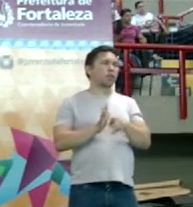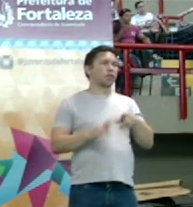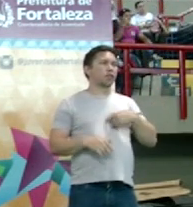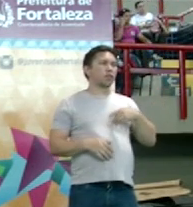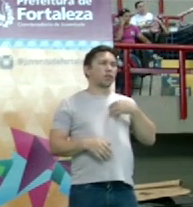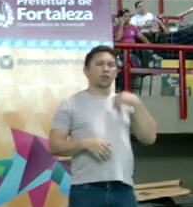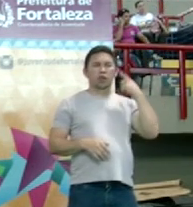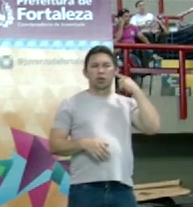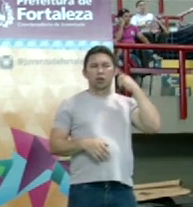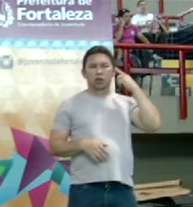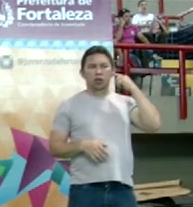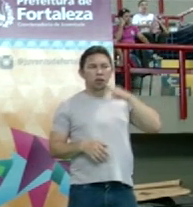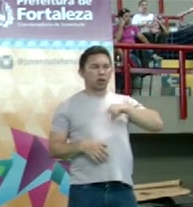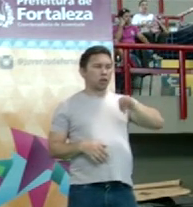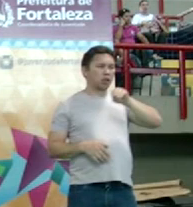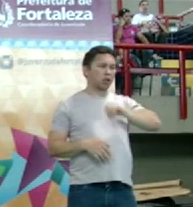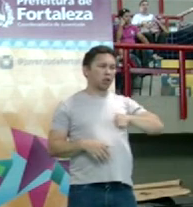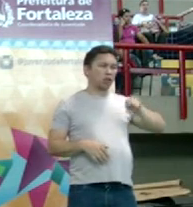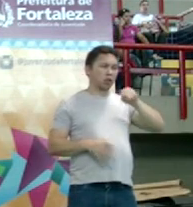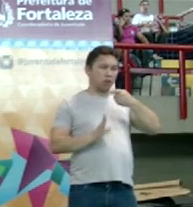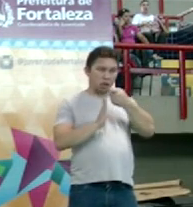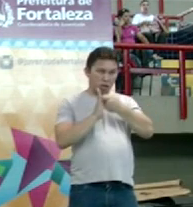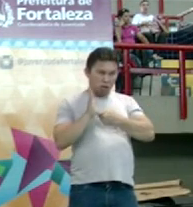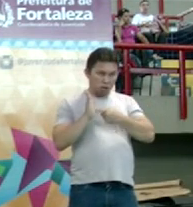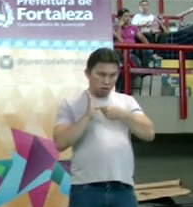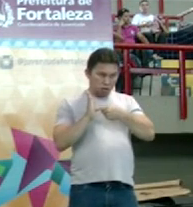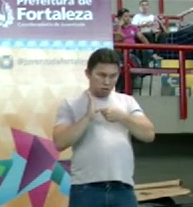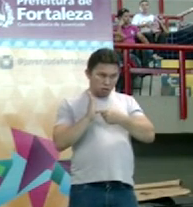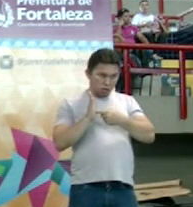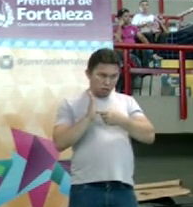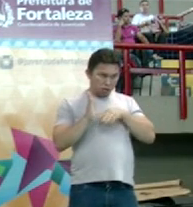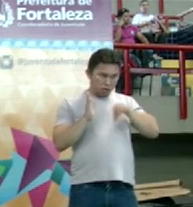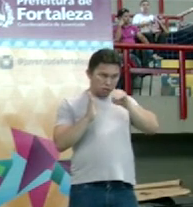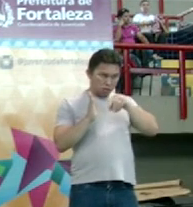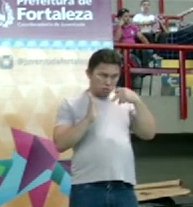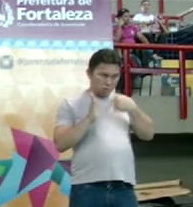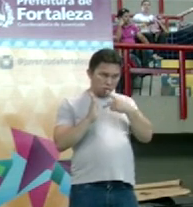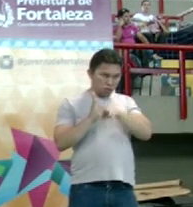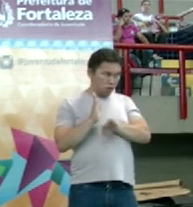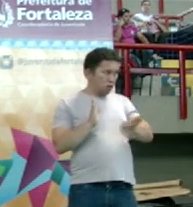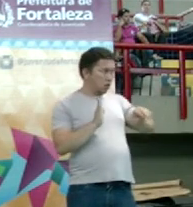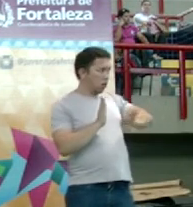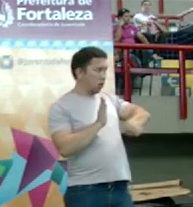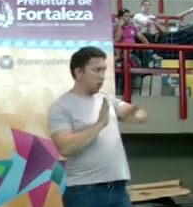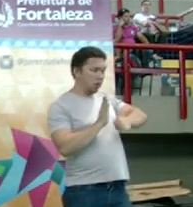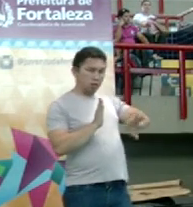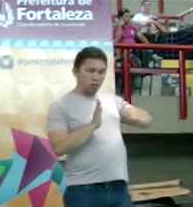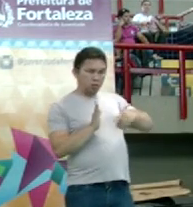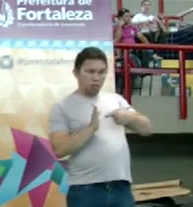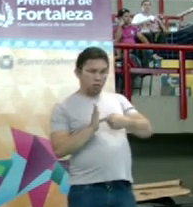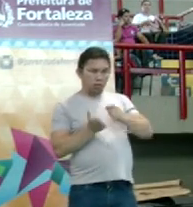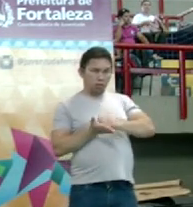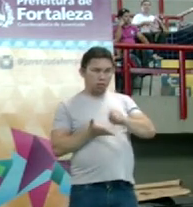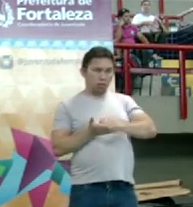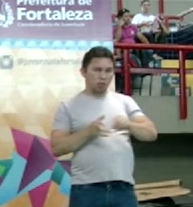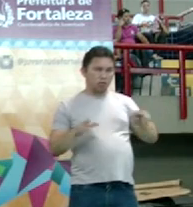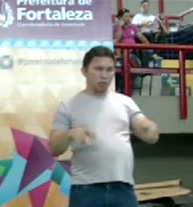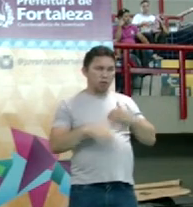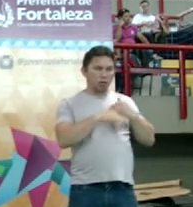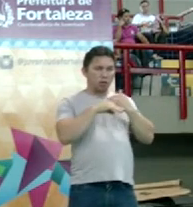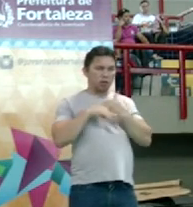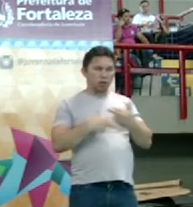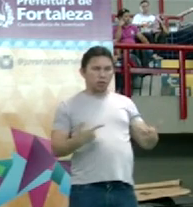de audição. Na redação ninguém vai ter uma interferência de sotaque na escrita, tá?